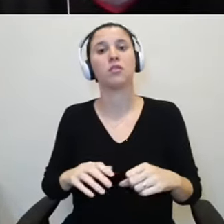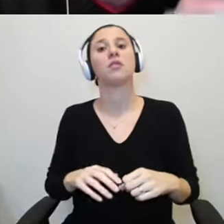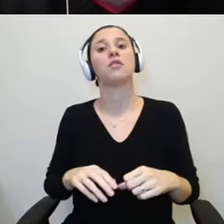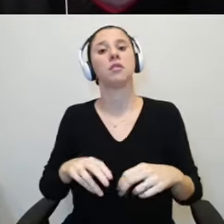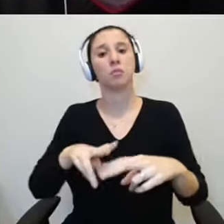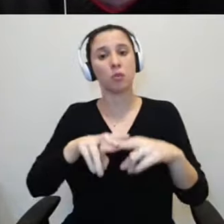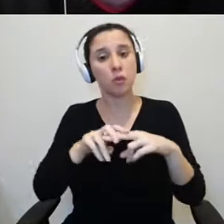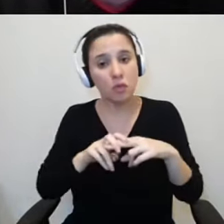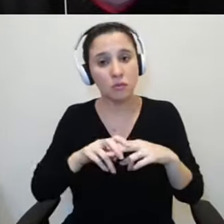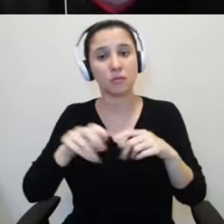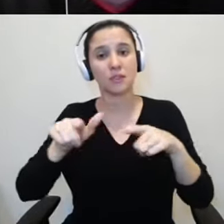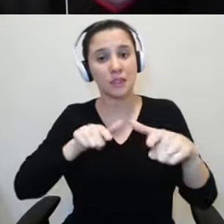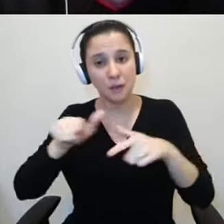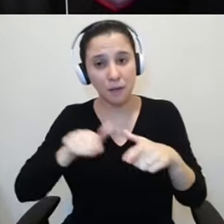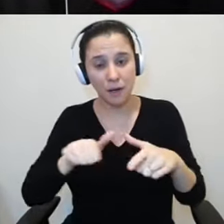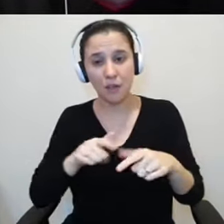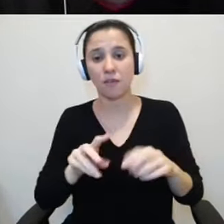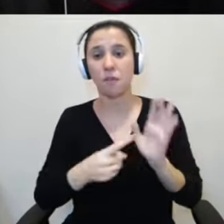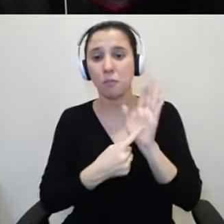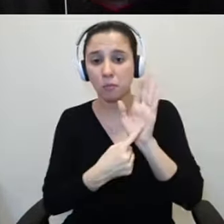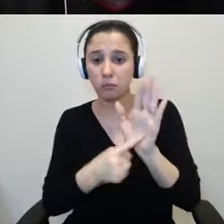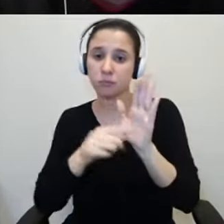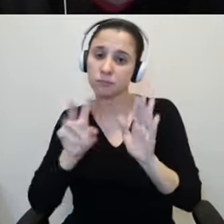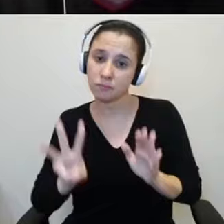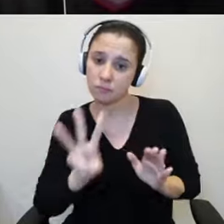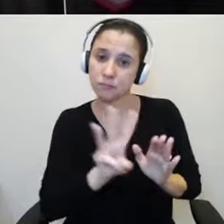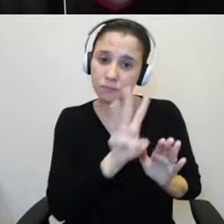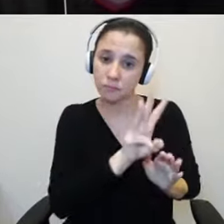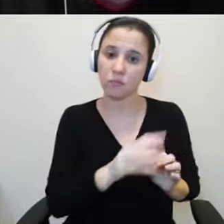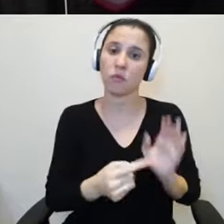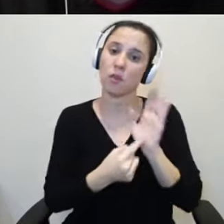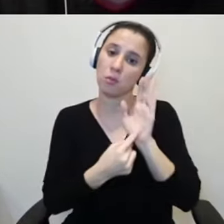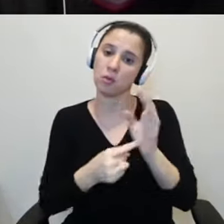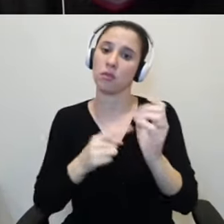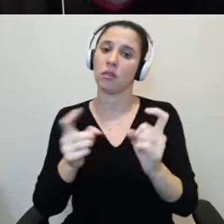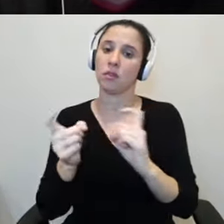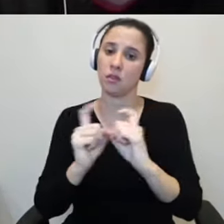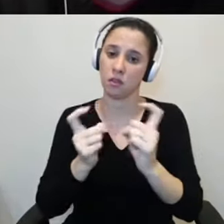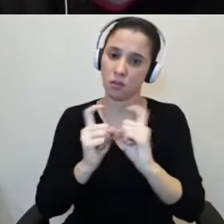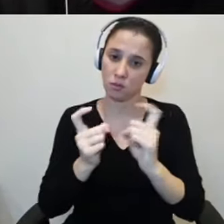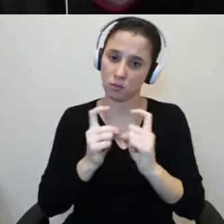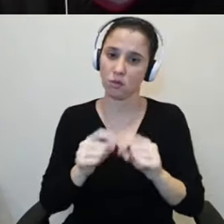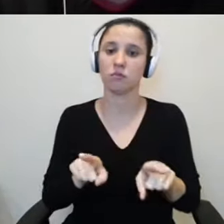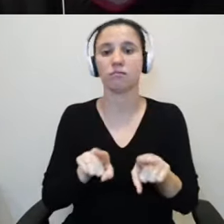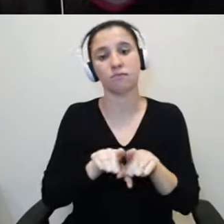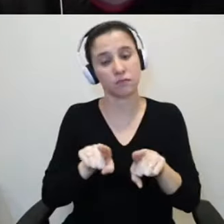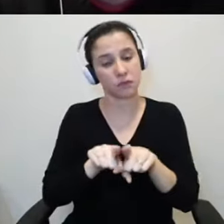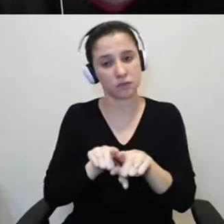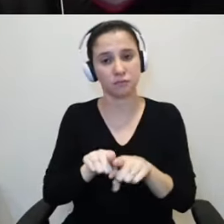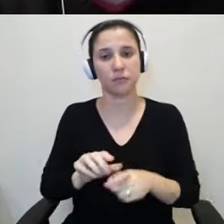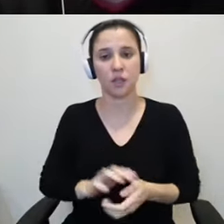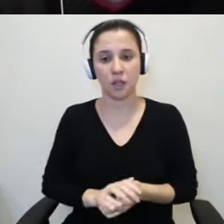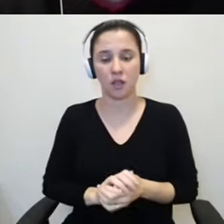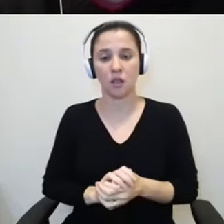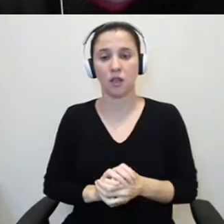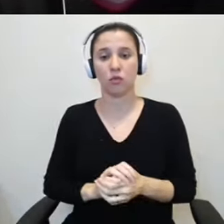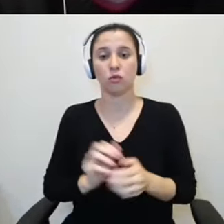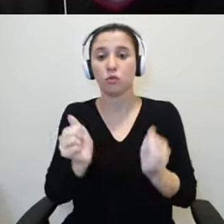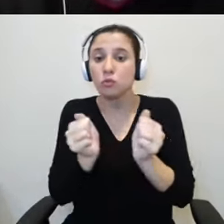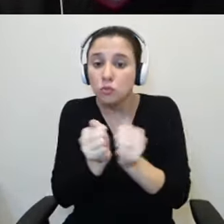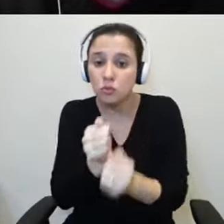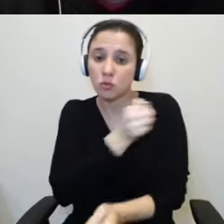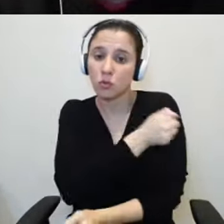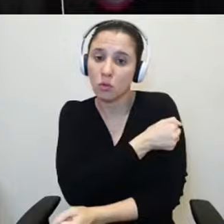vocês no site, divulgar aqui também. Nós estamos em reunião, contínua, né, aí com os representantes de classe. Toda semana a